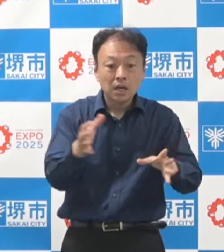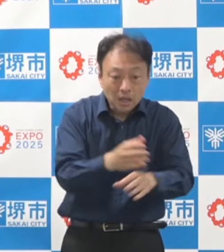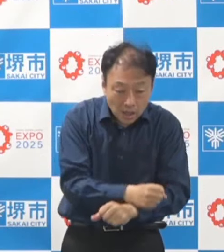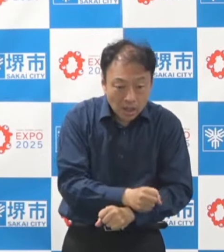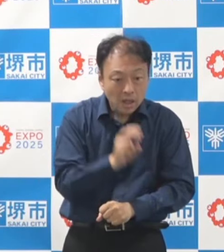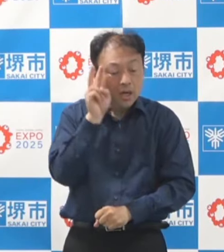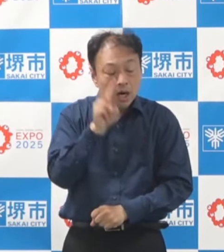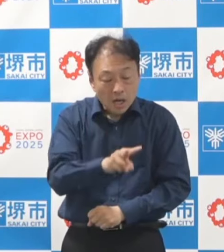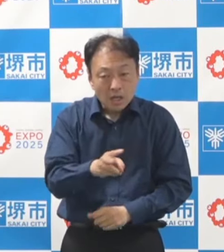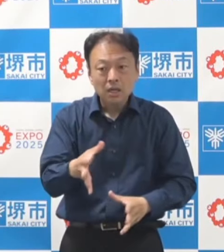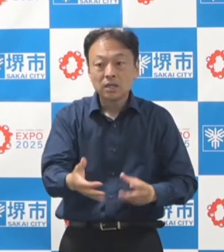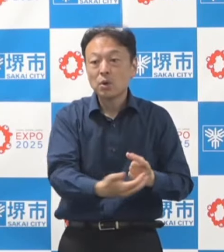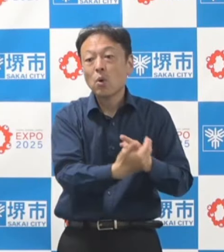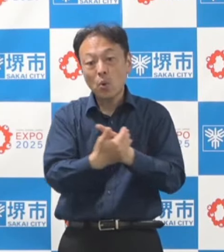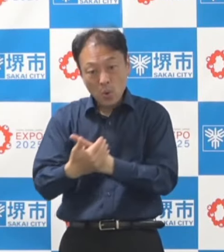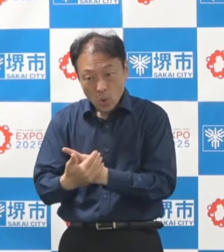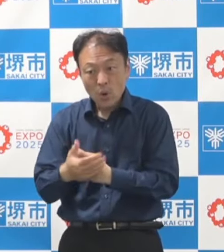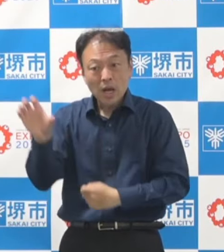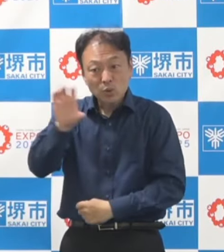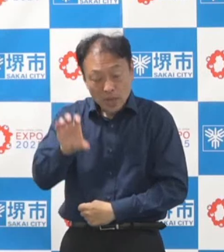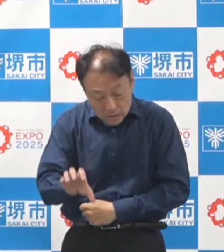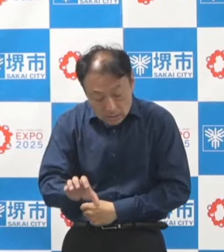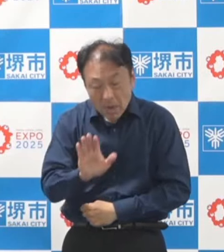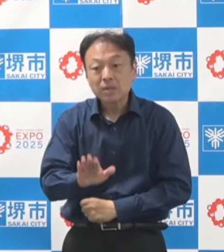かなというふうに認識しております。